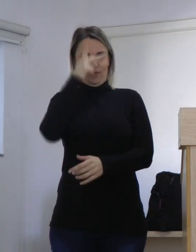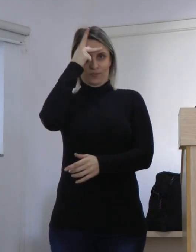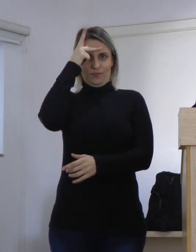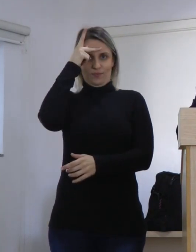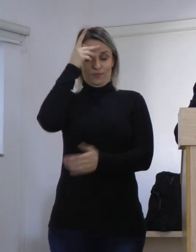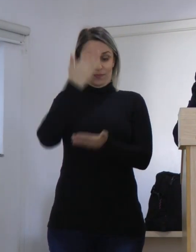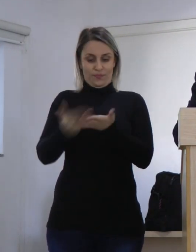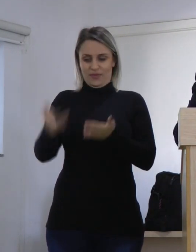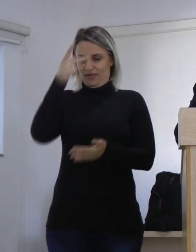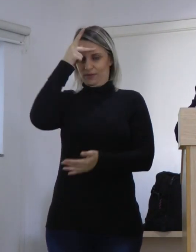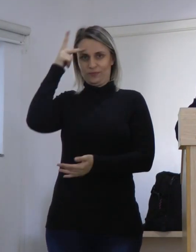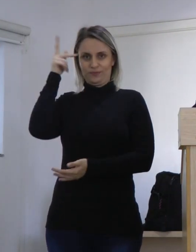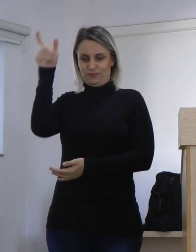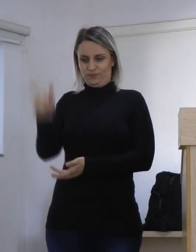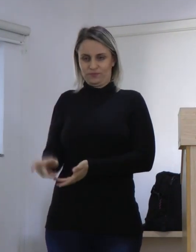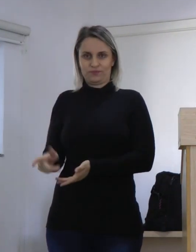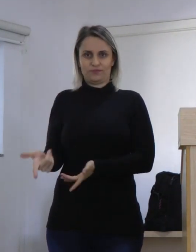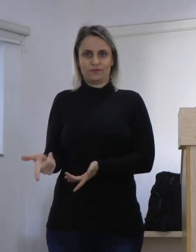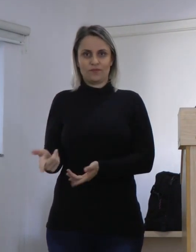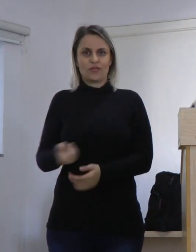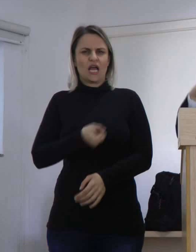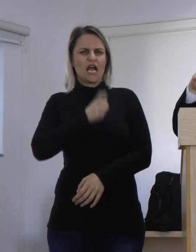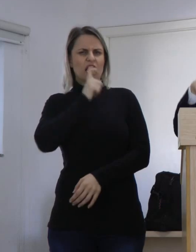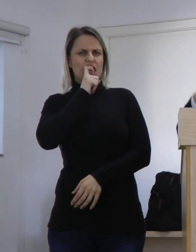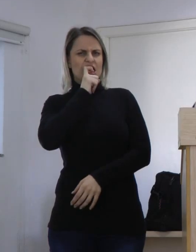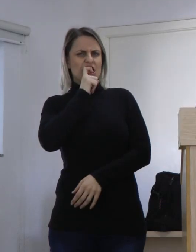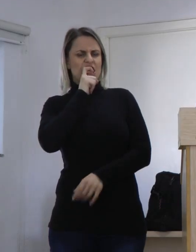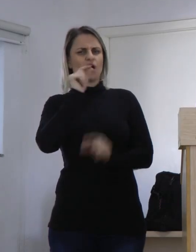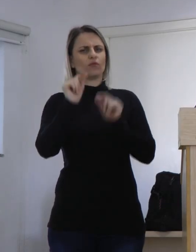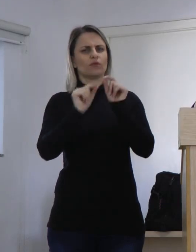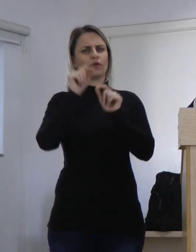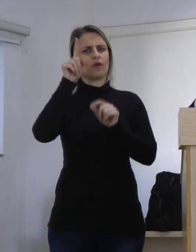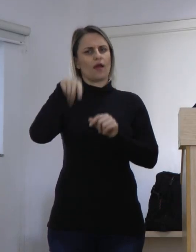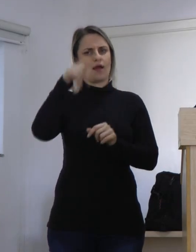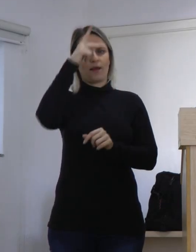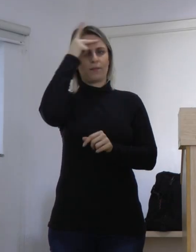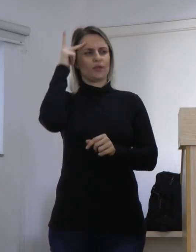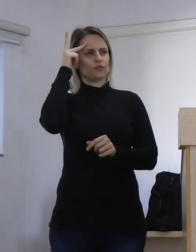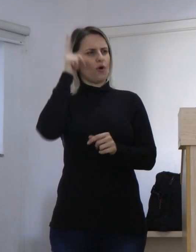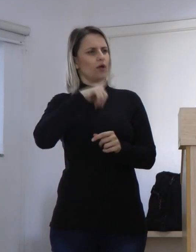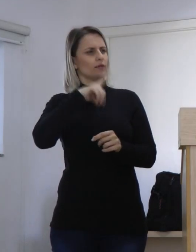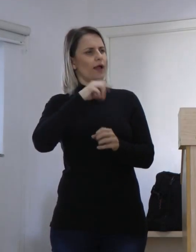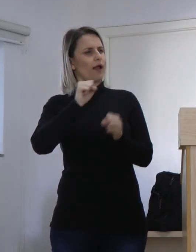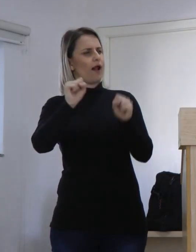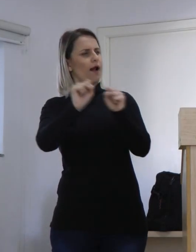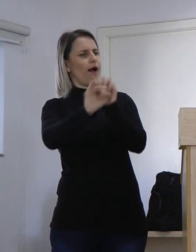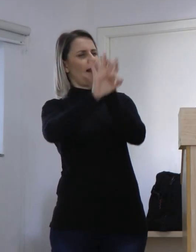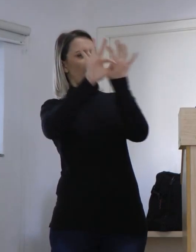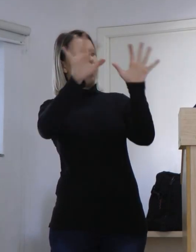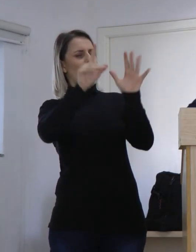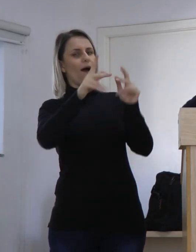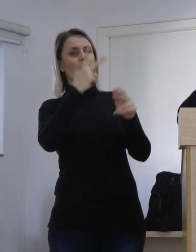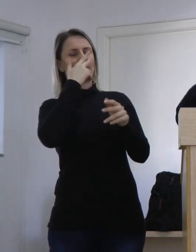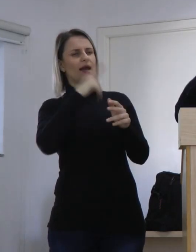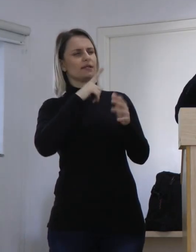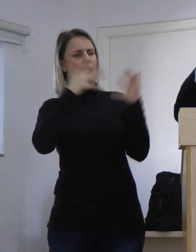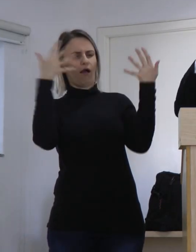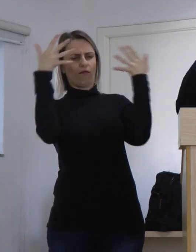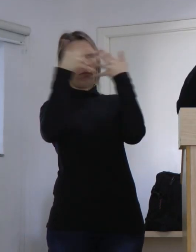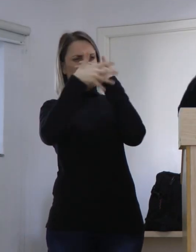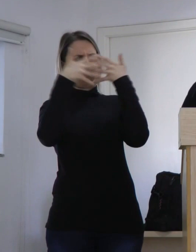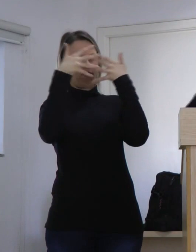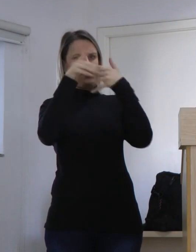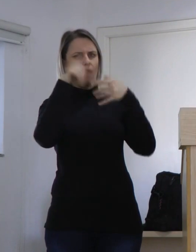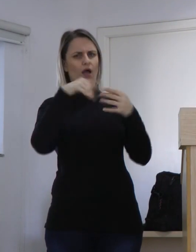A inveja. O que é a inveja? Aquela pessoa que brilha muito, ela nos ofusca. Ela é uma ameaça